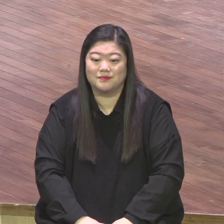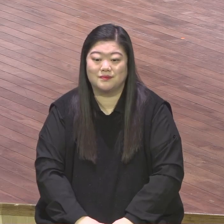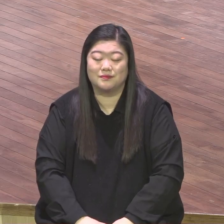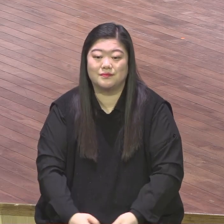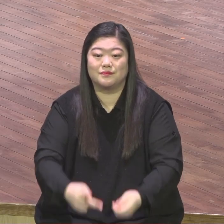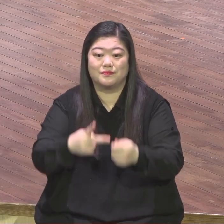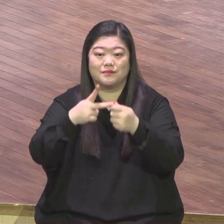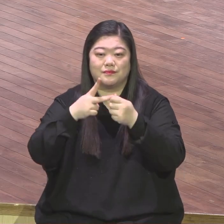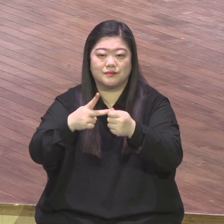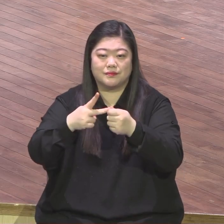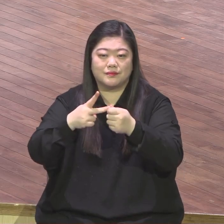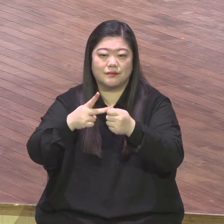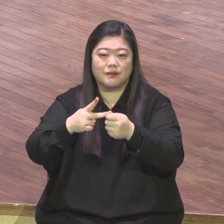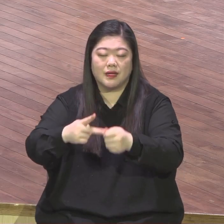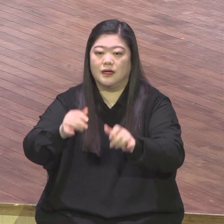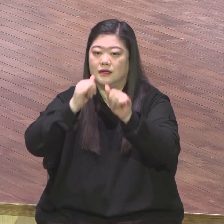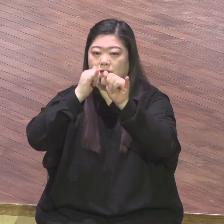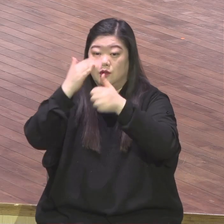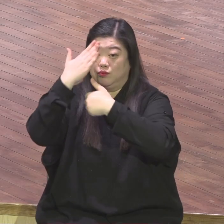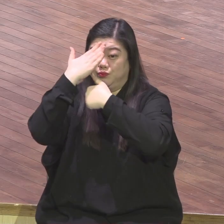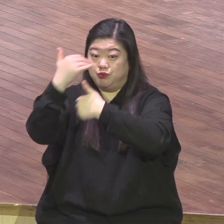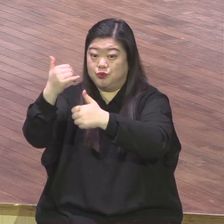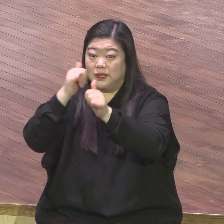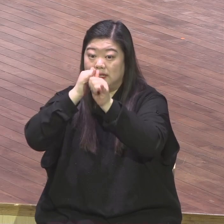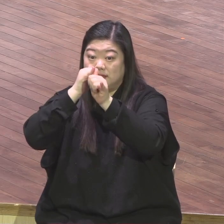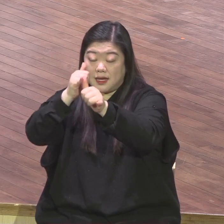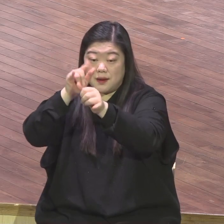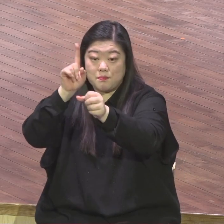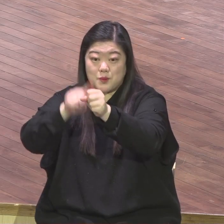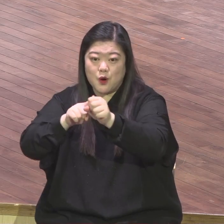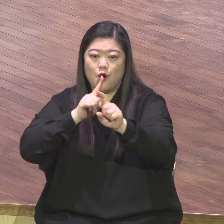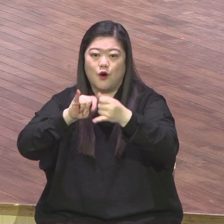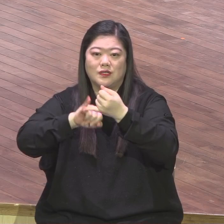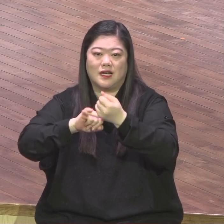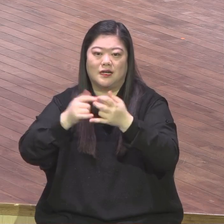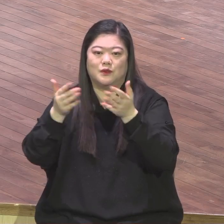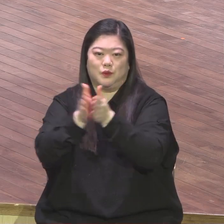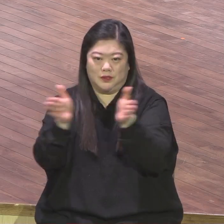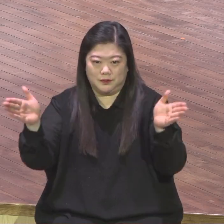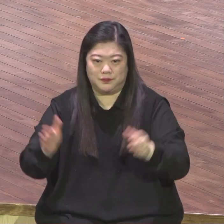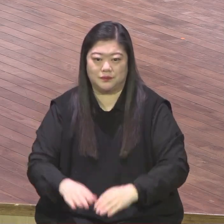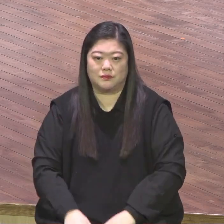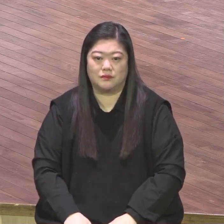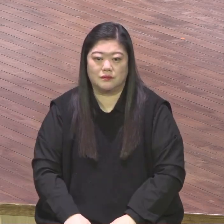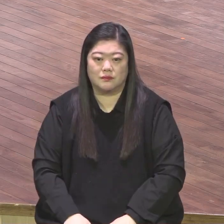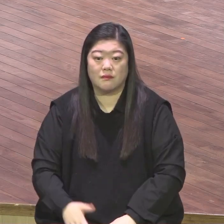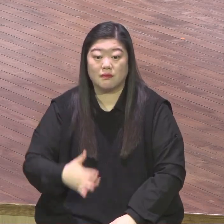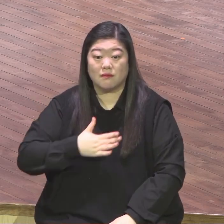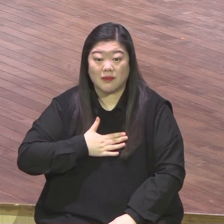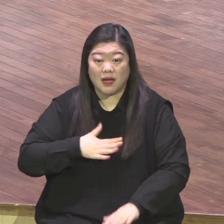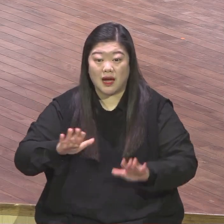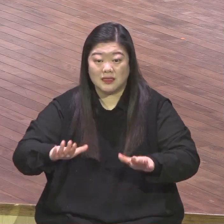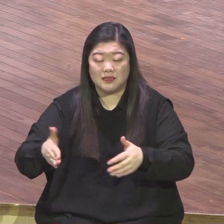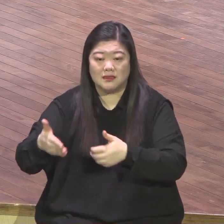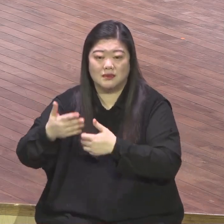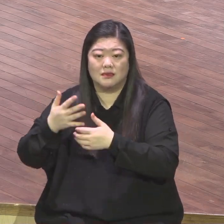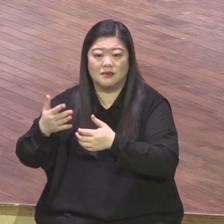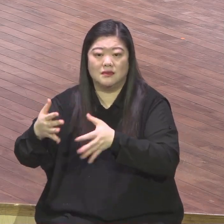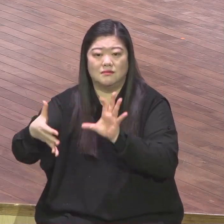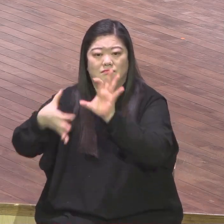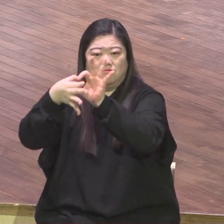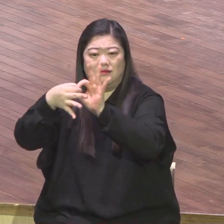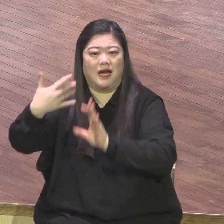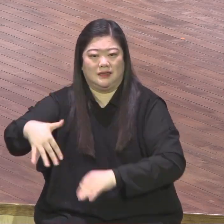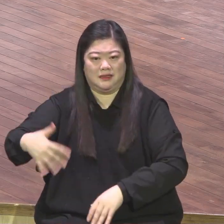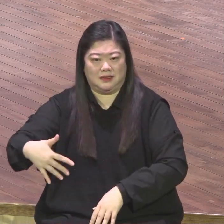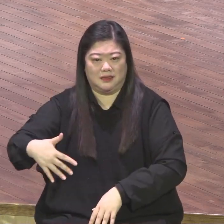부름의 상을 향한 언약적 도전입니다. 13절입니다. 형제들아 나는 아직 내가 잡은 줄 여기지 아니하고